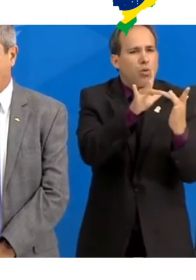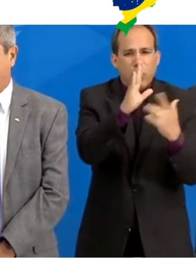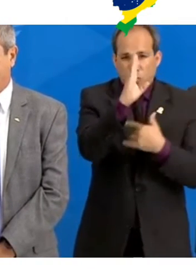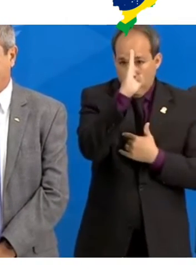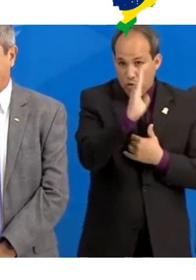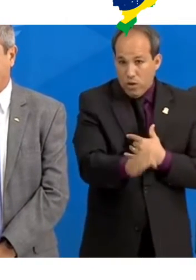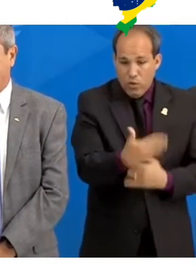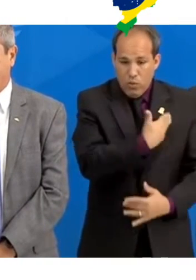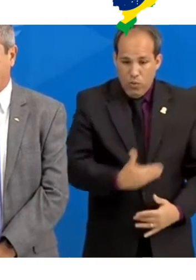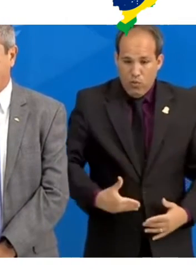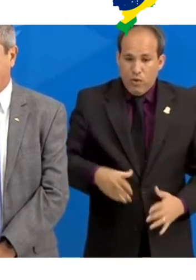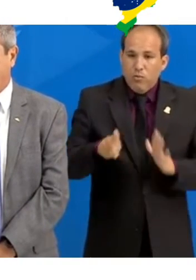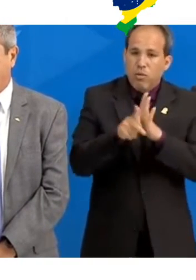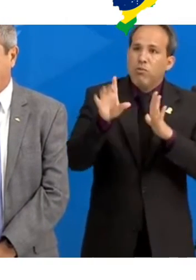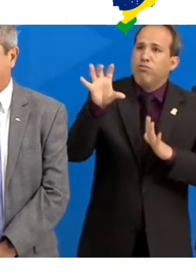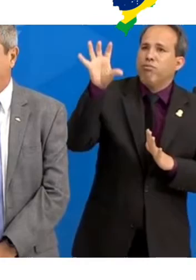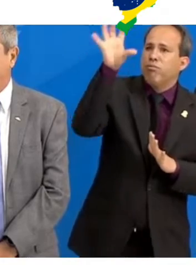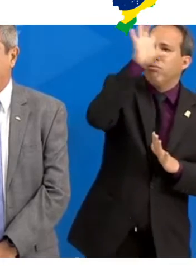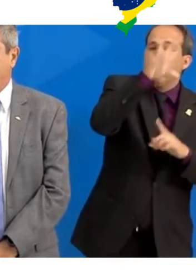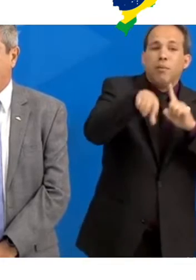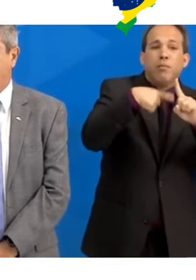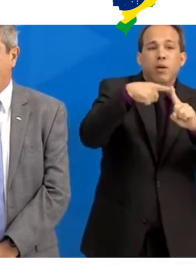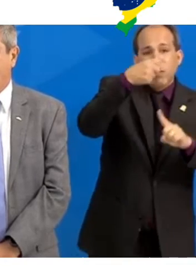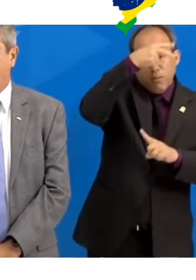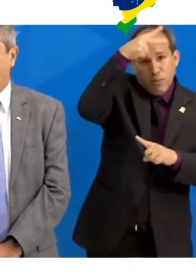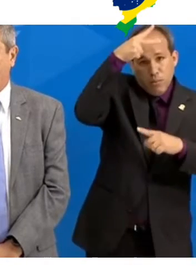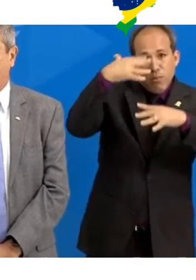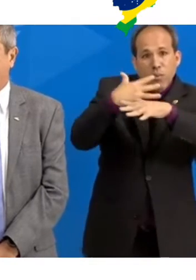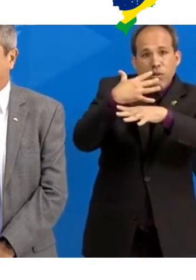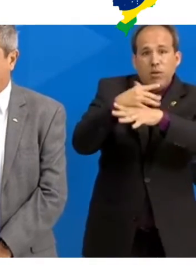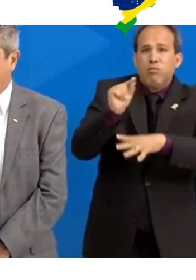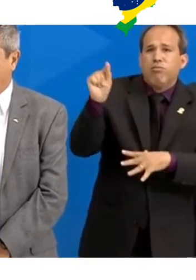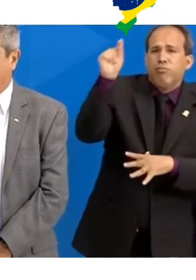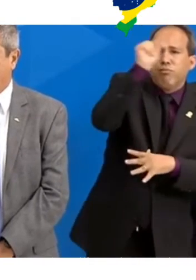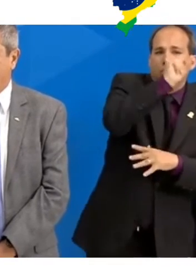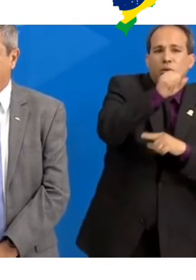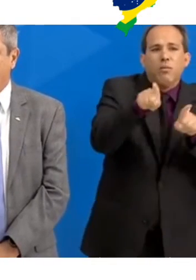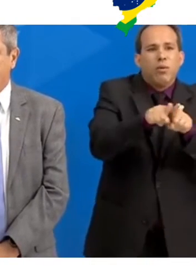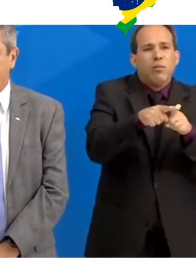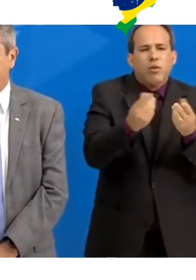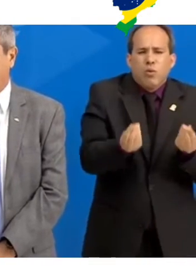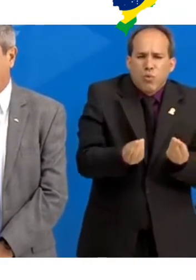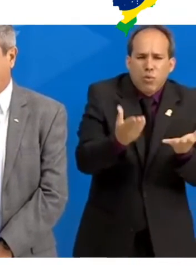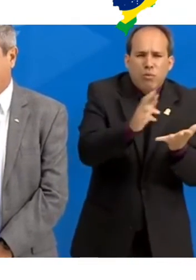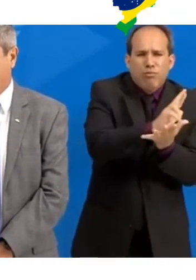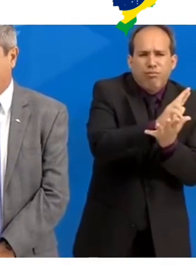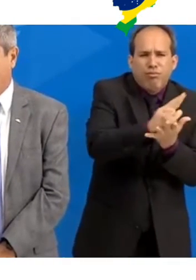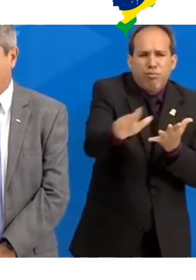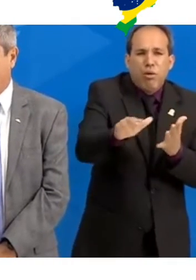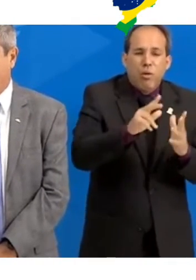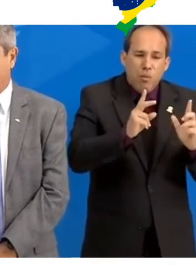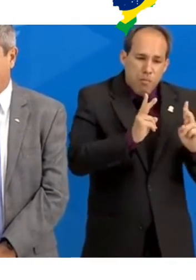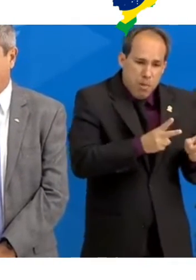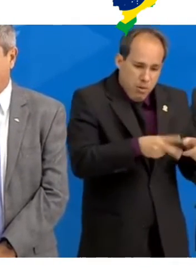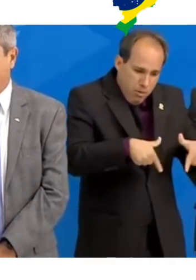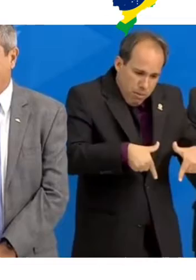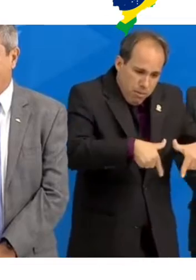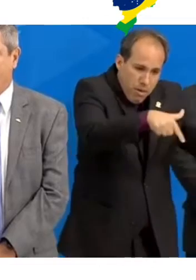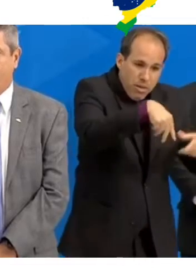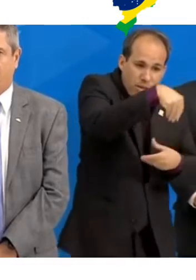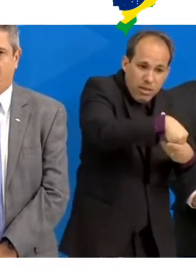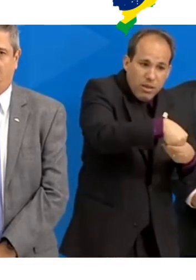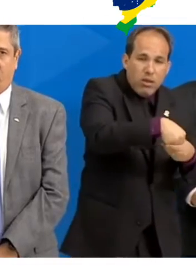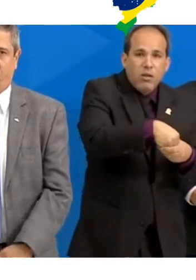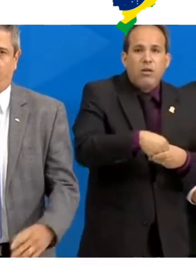os governos de estado e com os municípios, com as doações, tudo isso será operacionado lá embaixo,